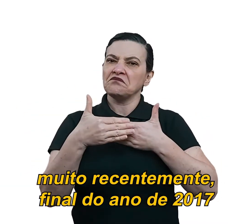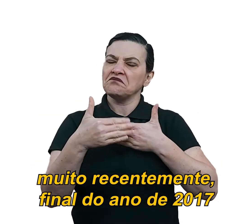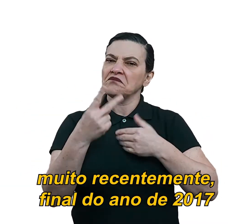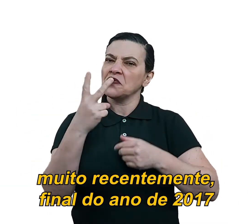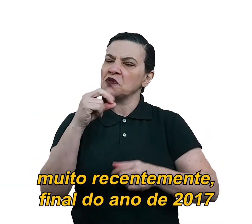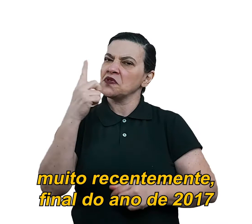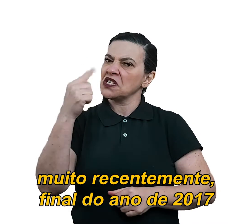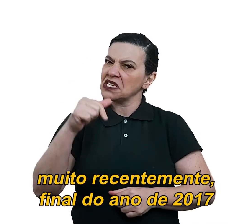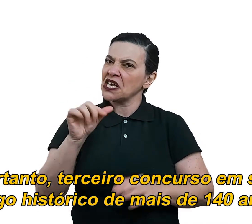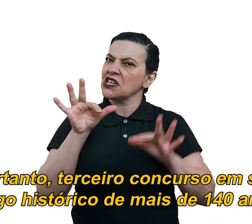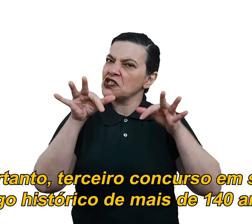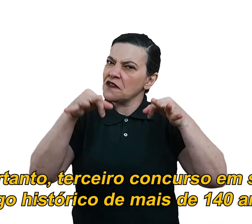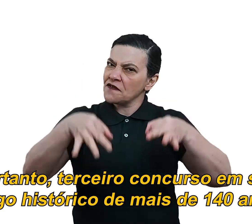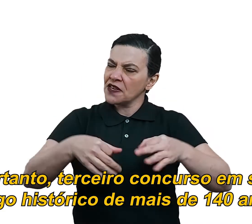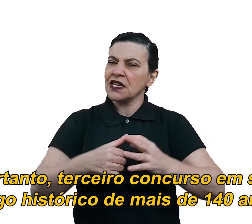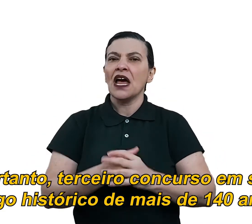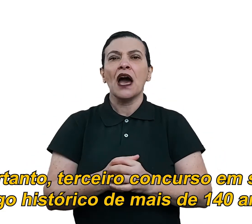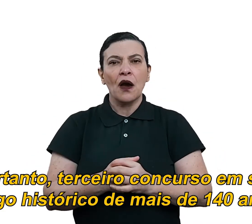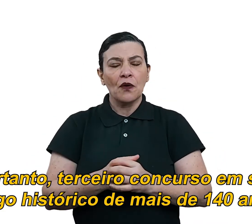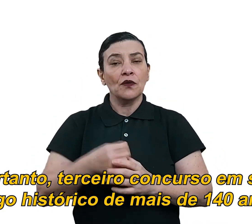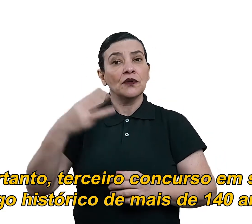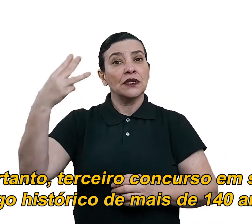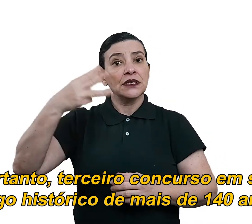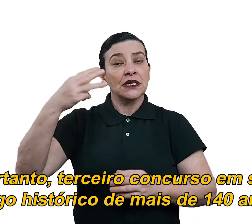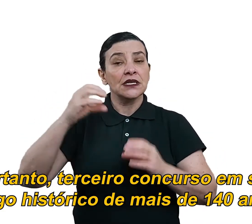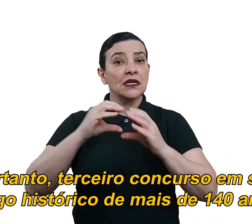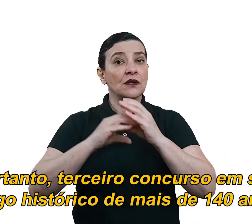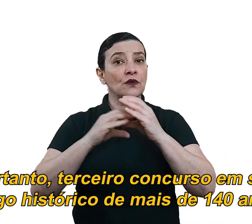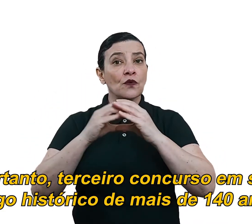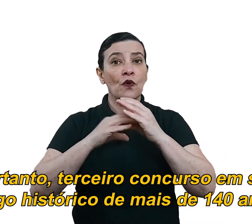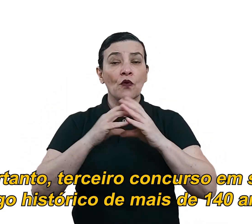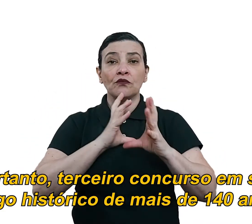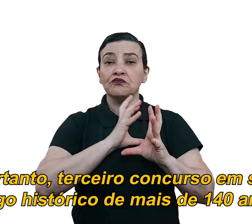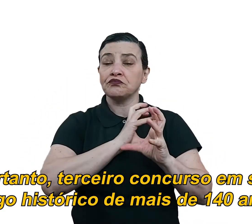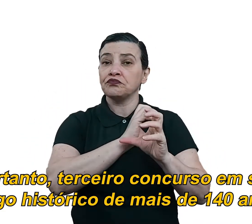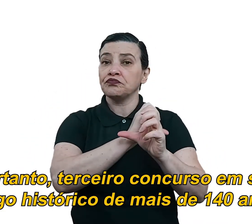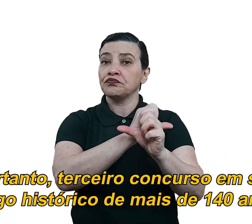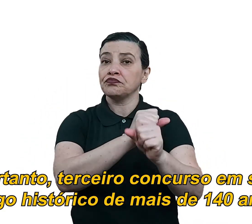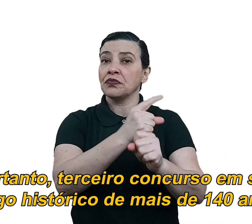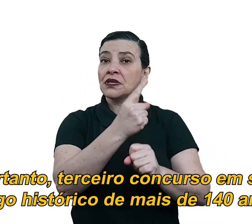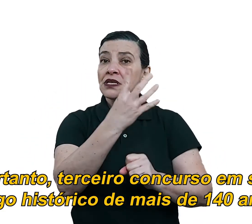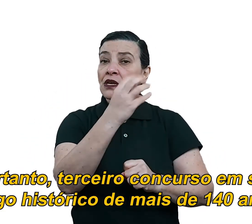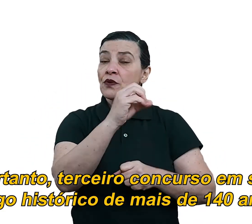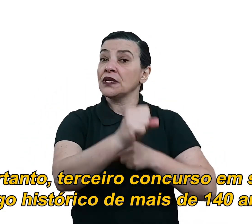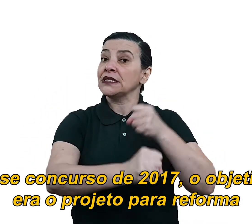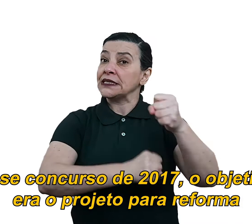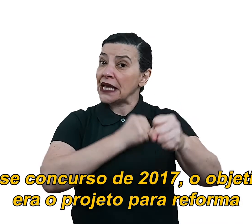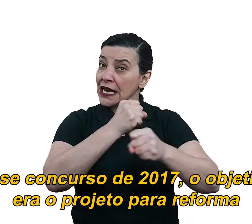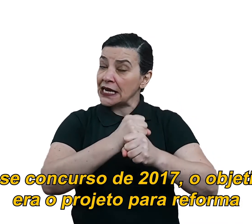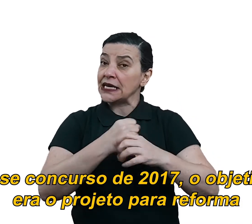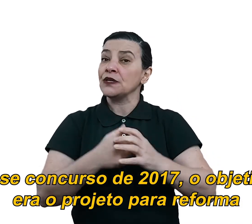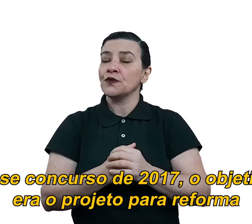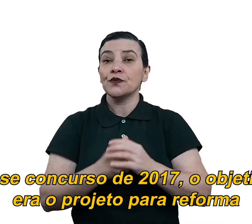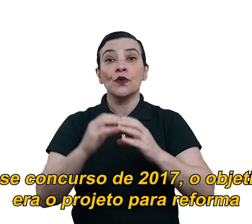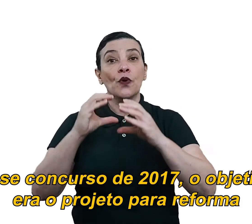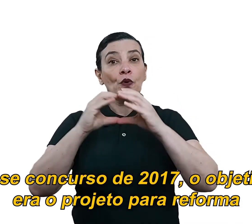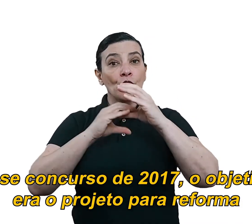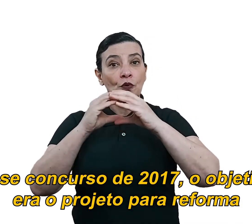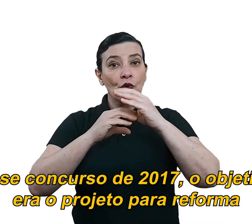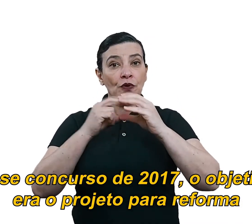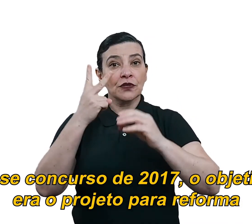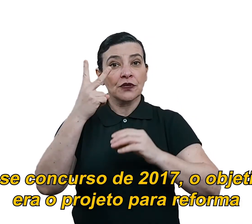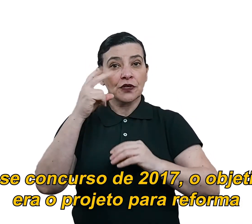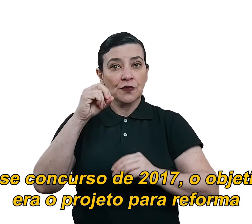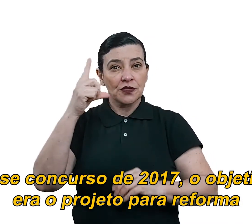de 2017, portanto, o terceiro concurso em seu longo histórico de mais de 140 anos. Esse concurso